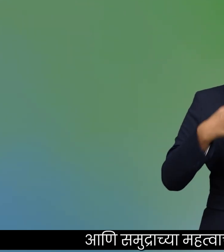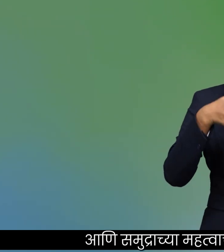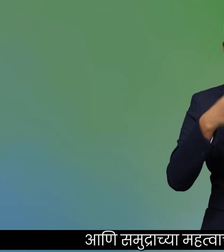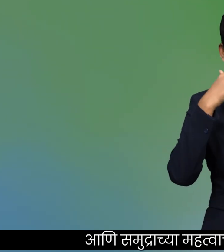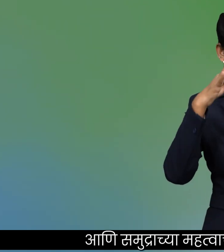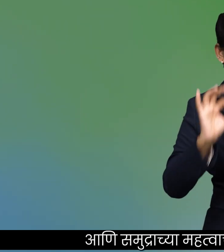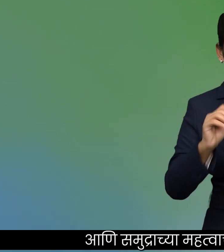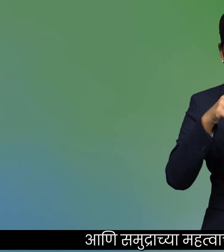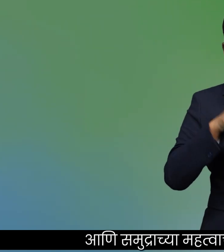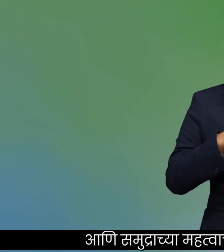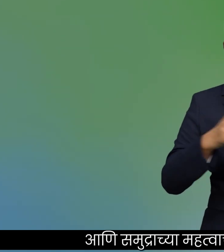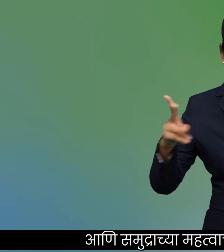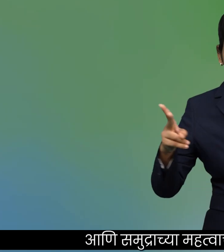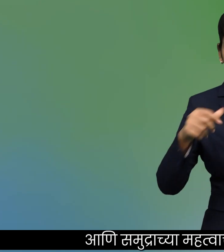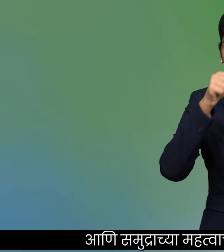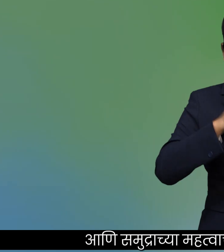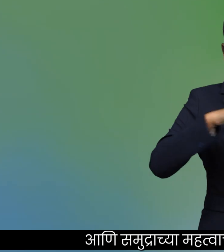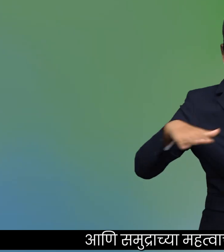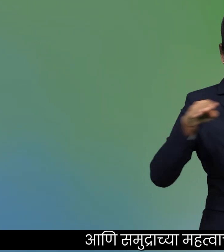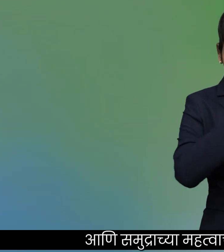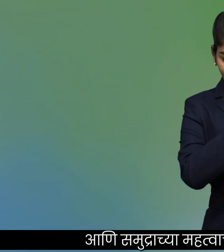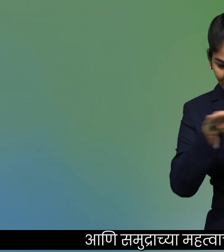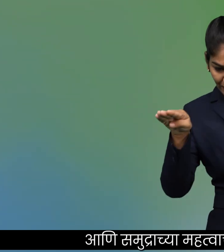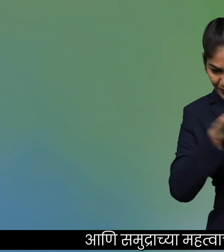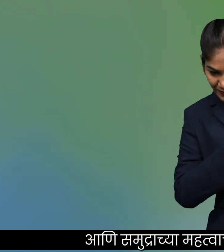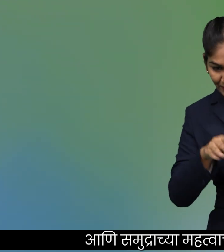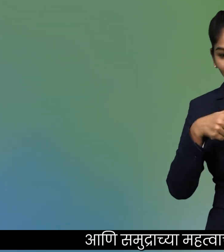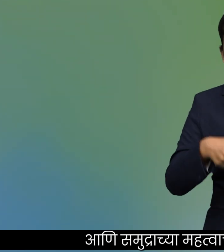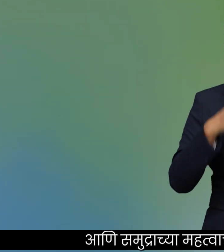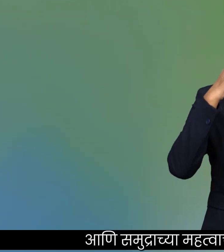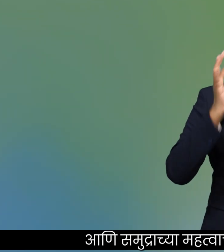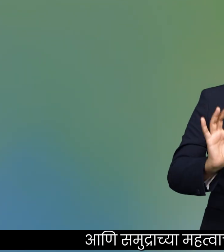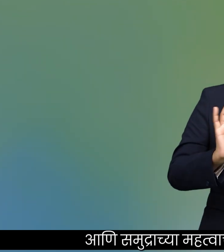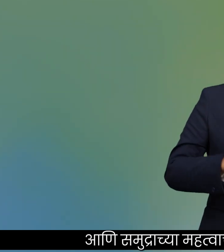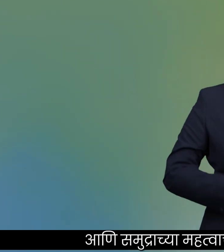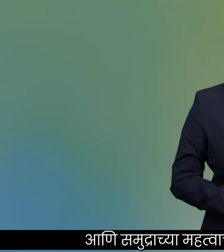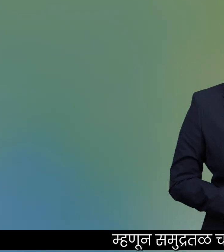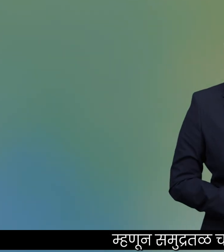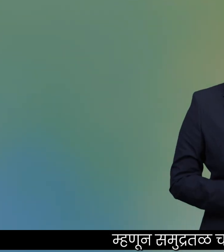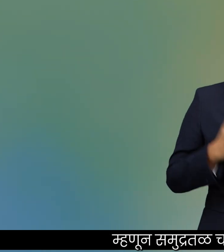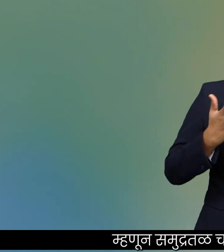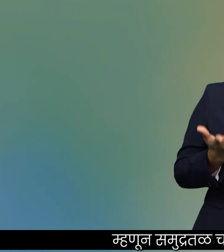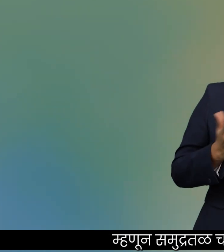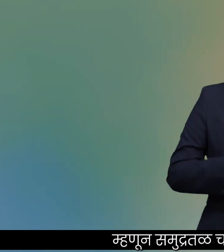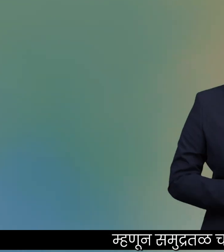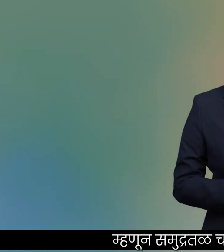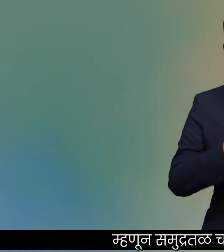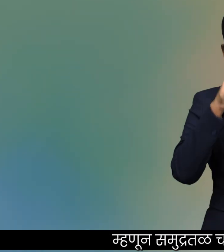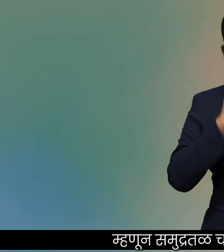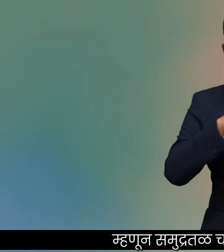आणि समुद्राच्या महत्त्वाच्या सुटकेची चांगली माहिती असेल. म्हणून समुद्रतळ